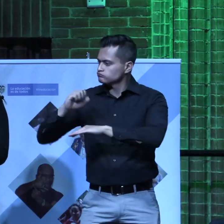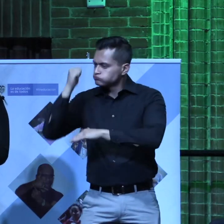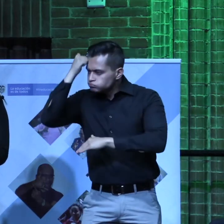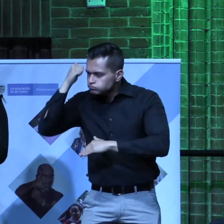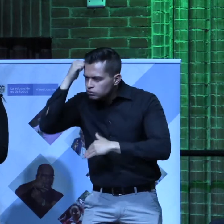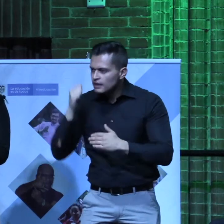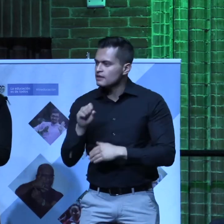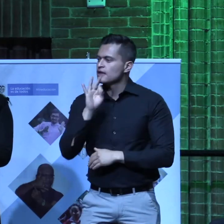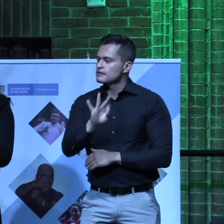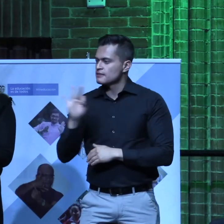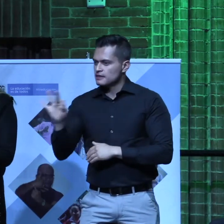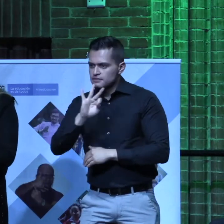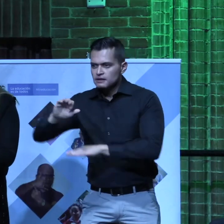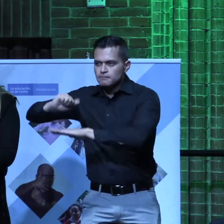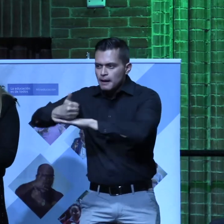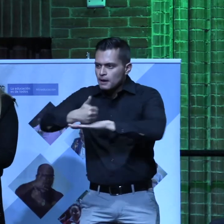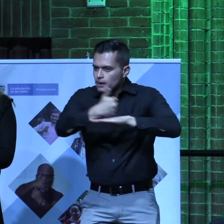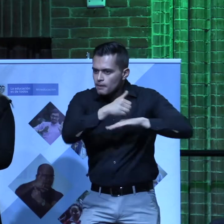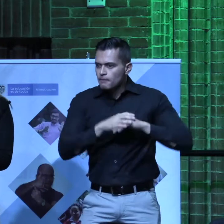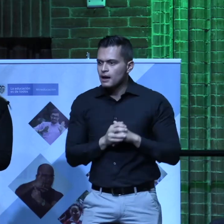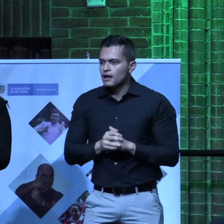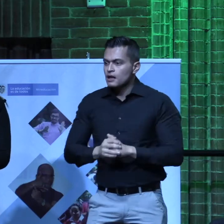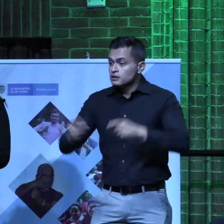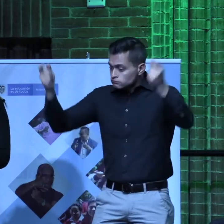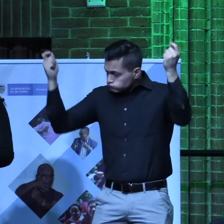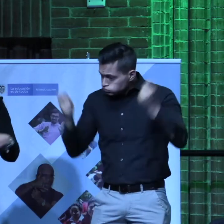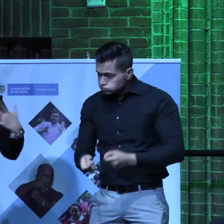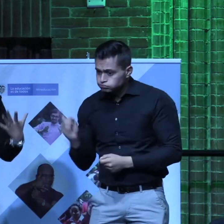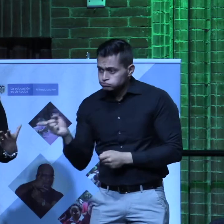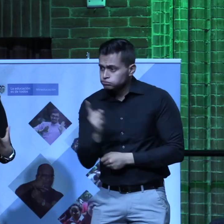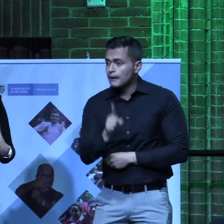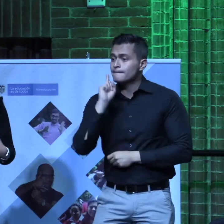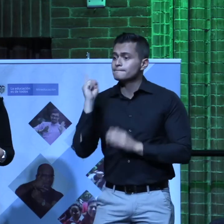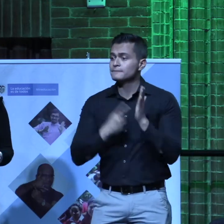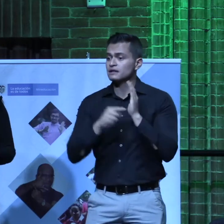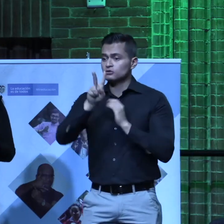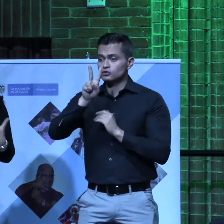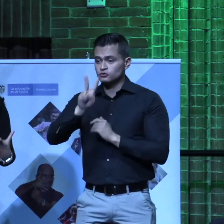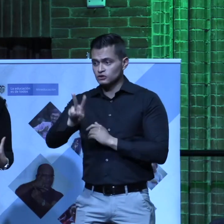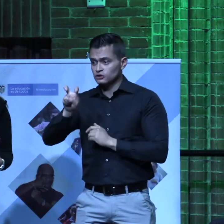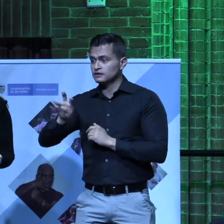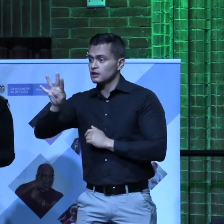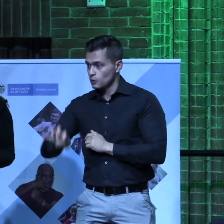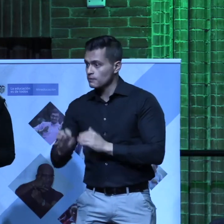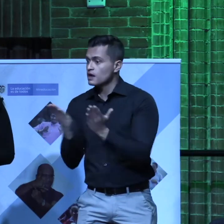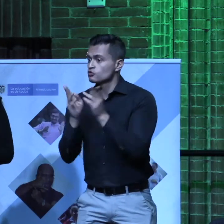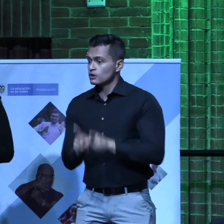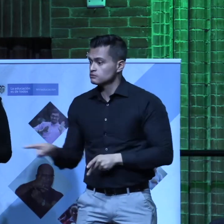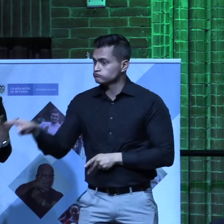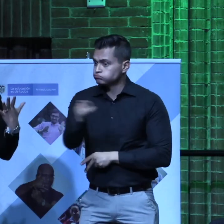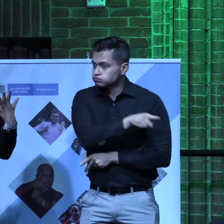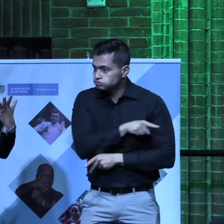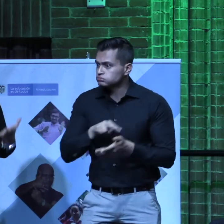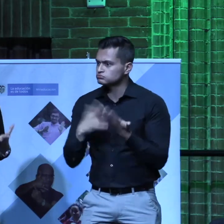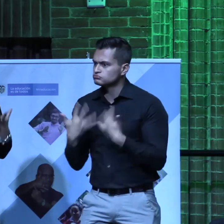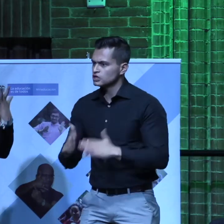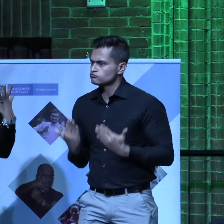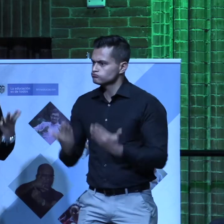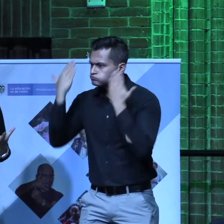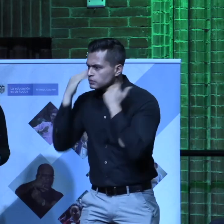docentes. Beneficiamos en total a 1.279 estudiantes. Hoy podemos decir que la cobertura del instituto llega casi